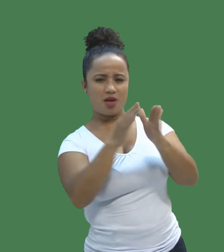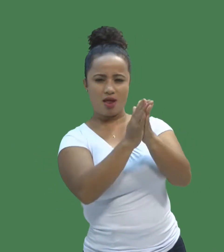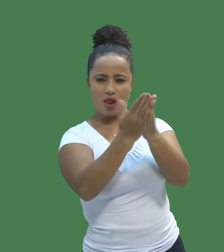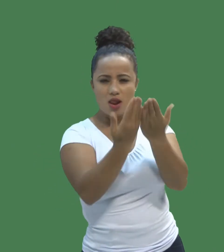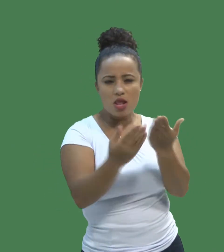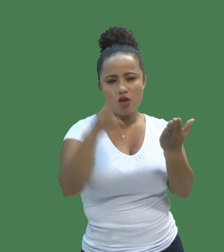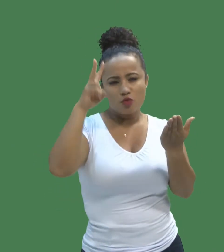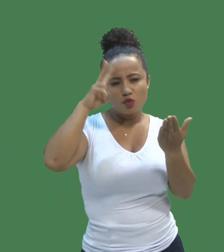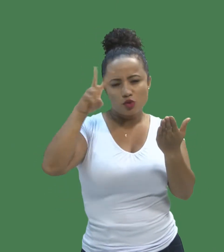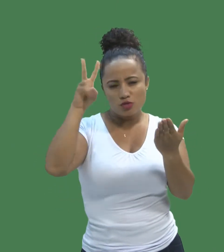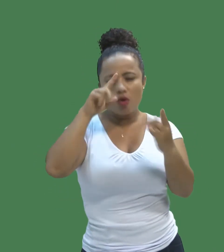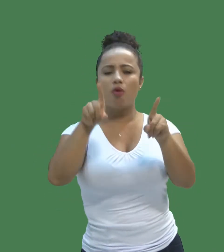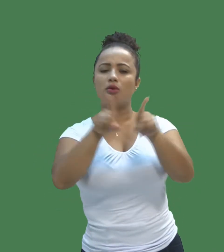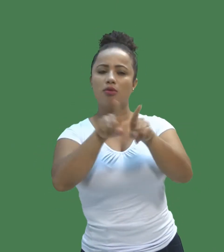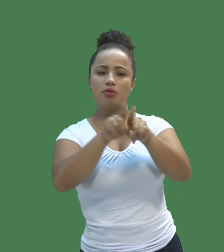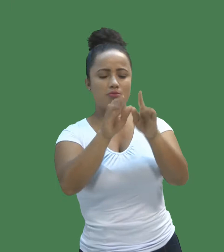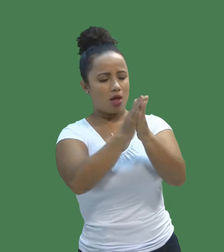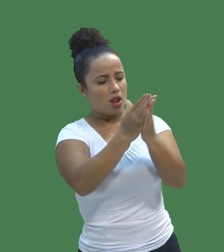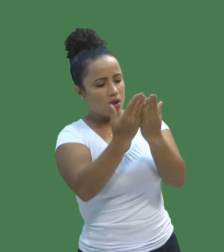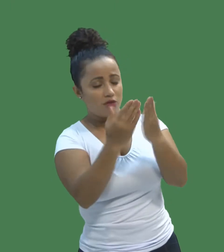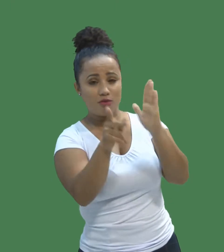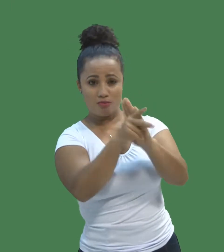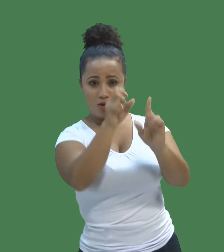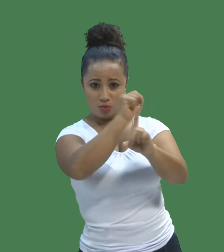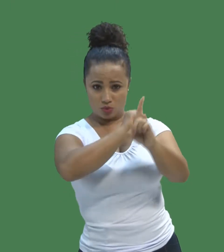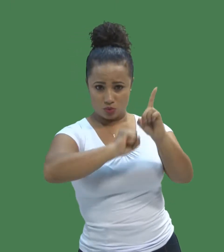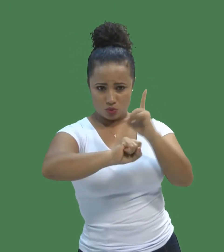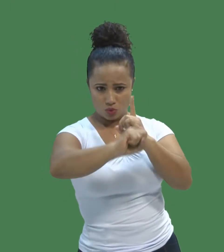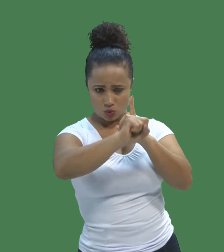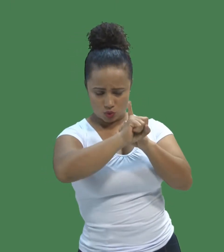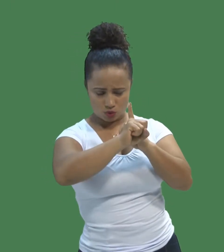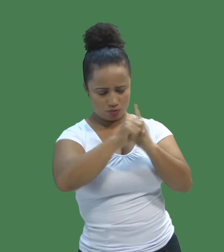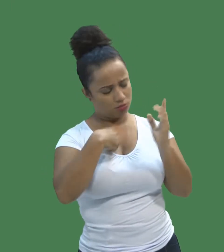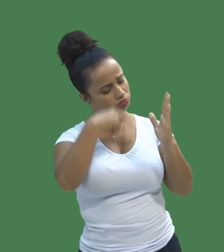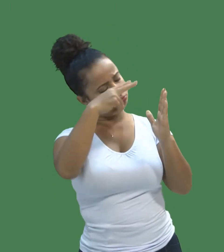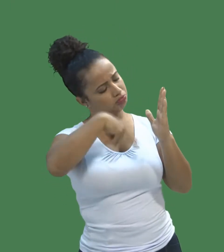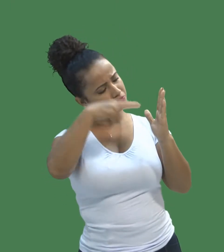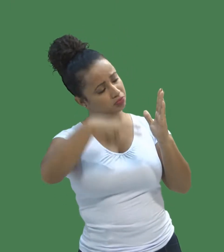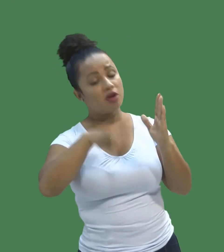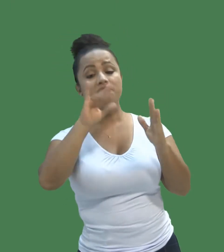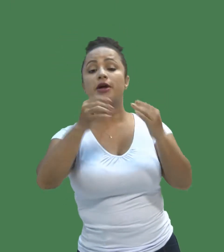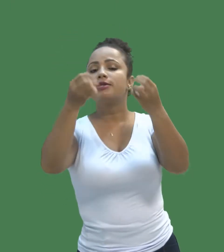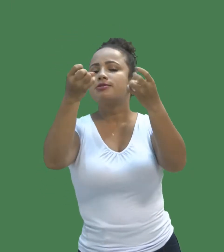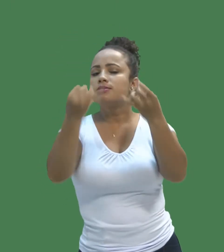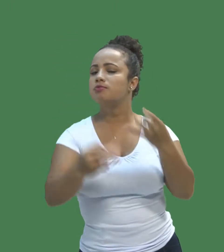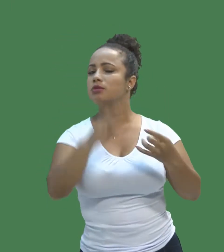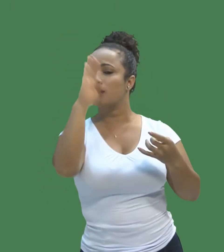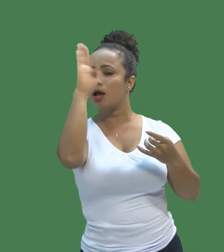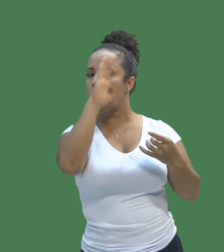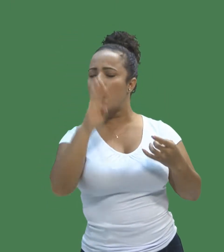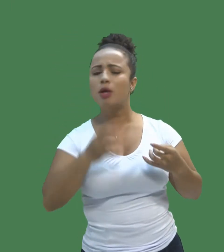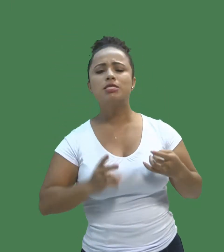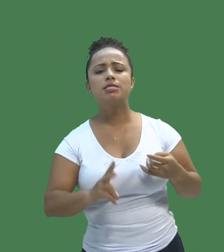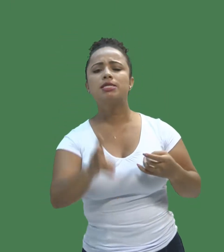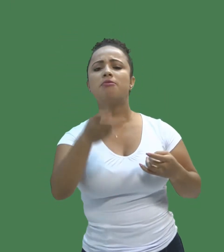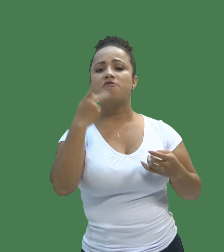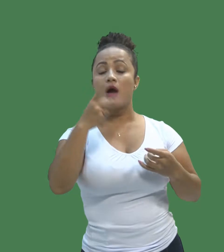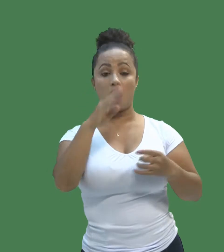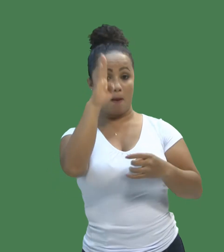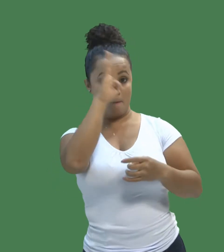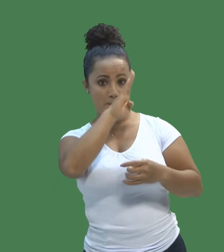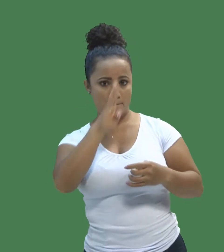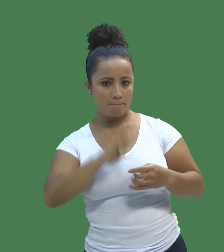Veja, cara aluno, em livros de história, até mesmo de sociologia, quando vão definir o Brasil, por